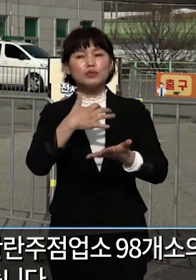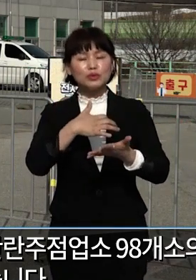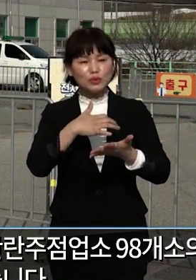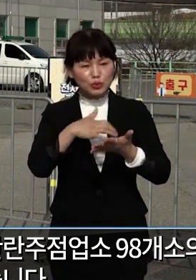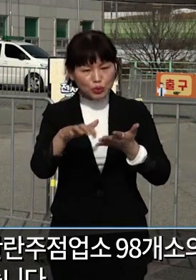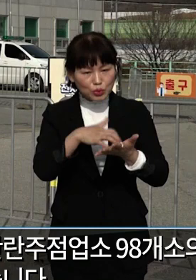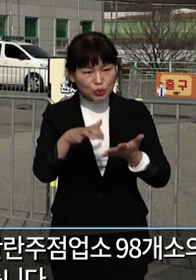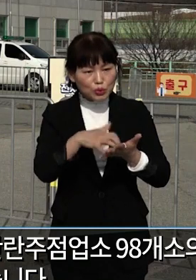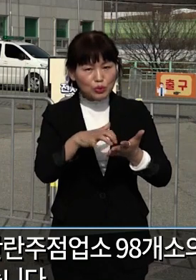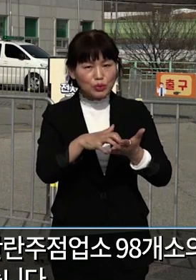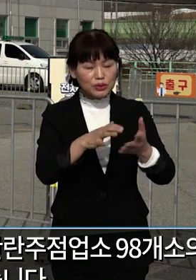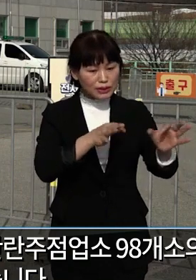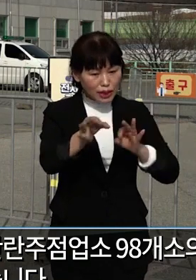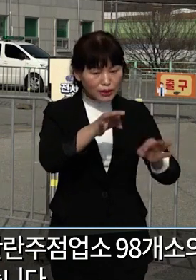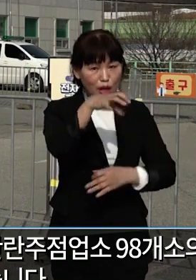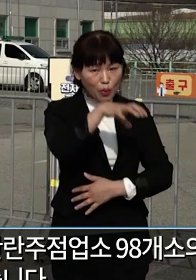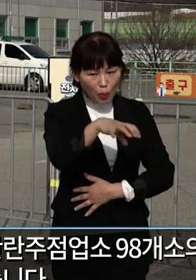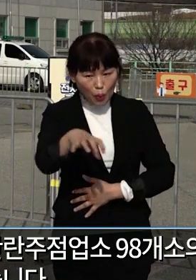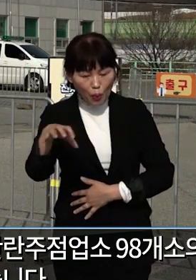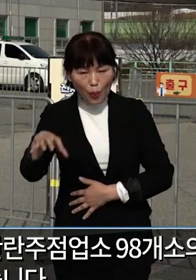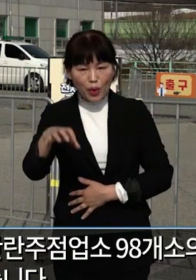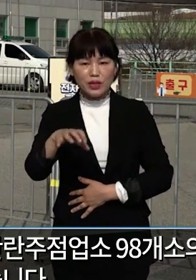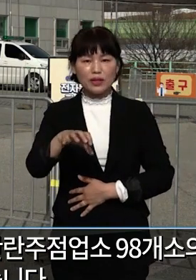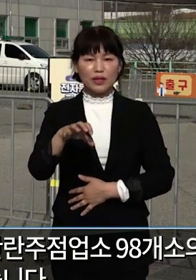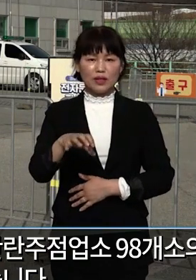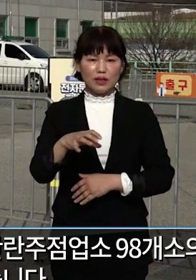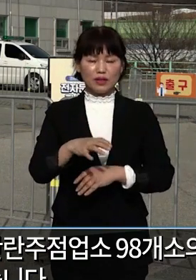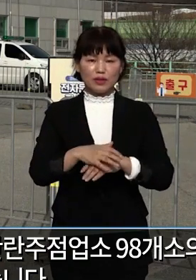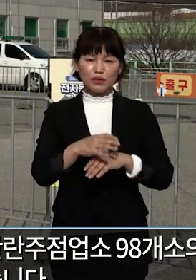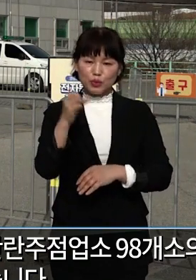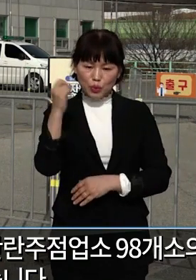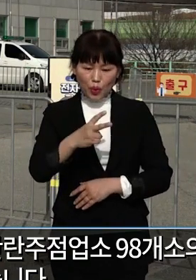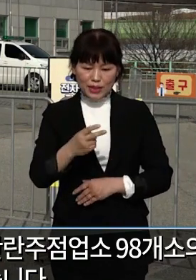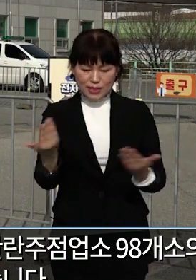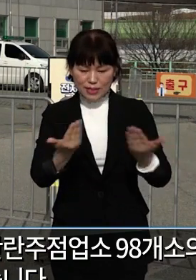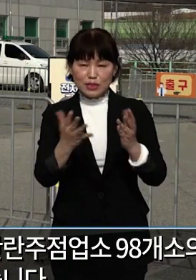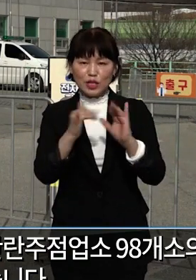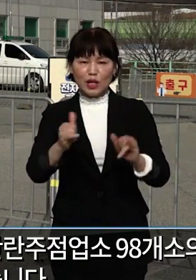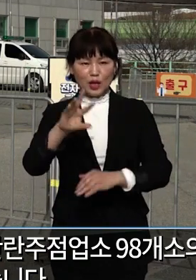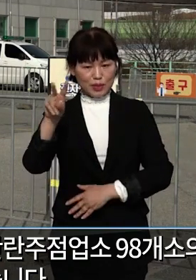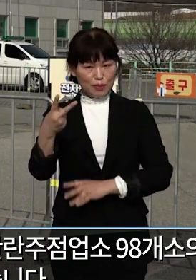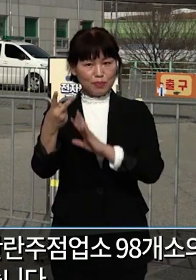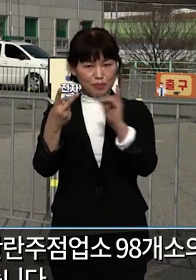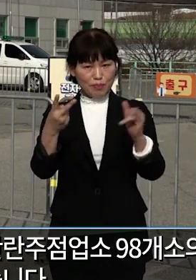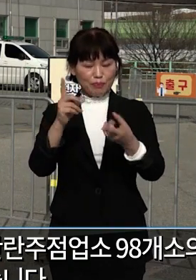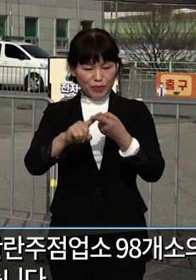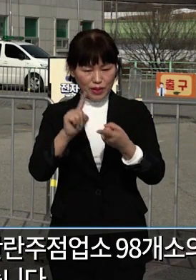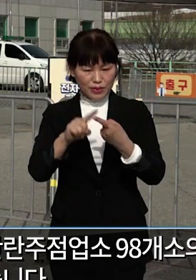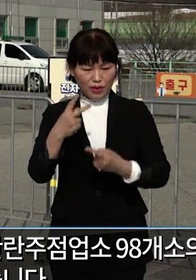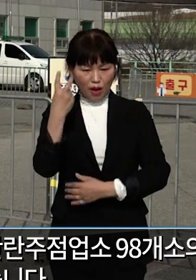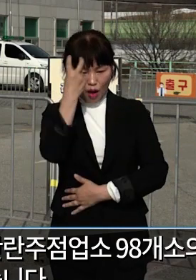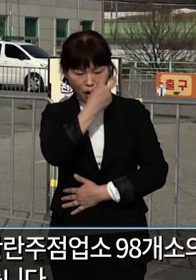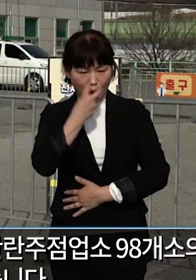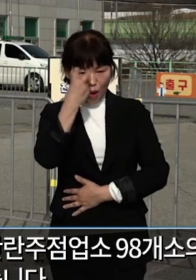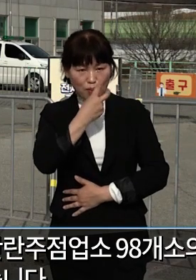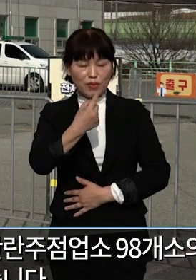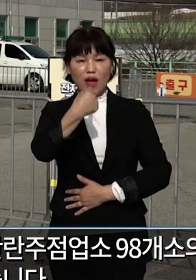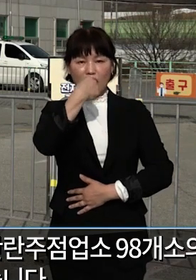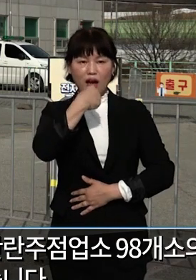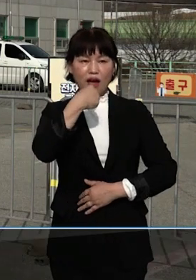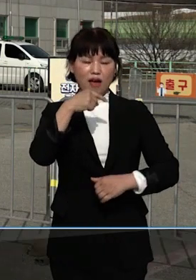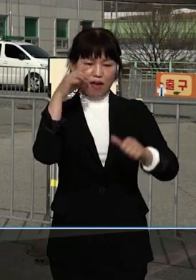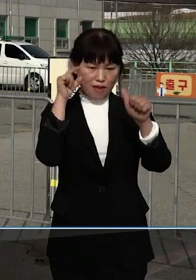98개소의 종사자 200여 명에 대하여 전수검사를 진행하도록